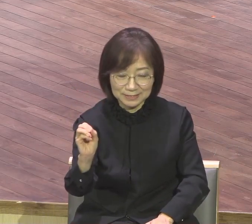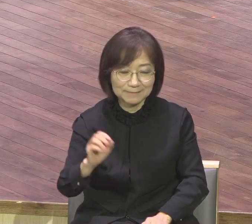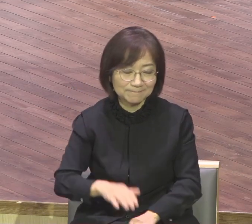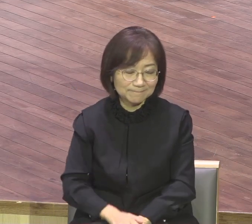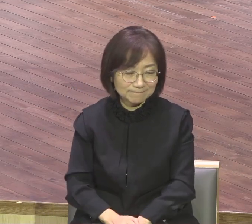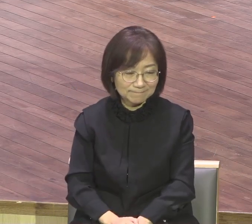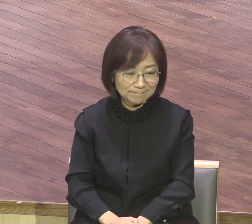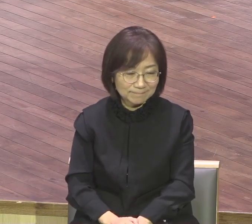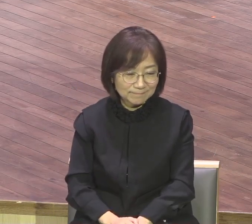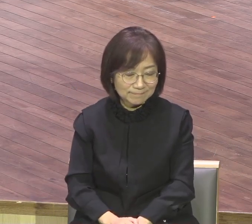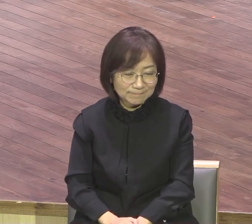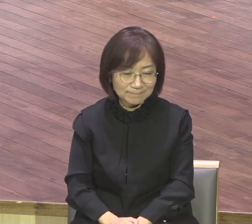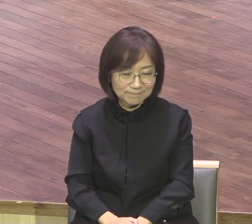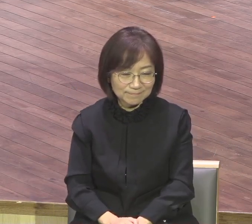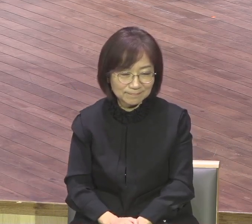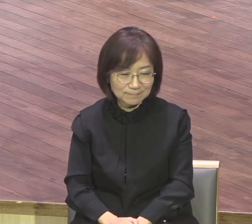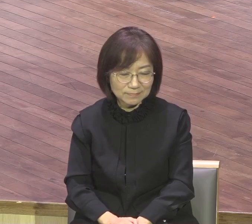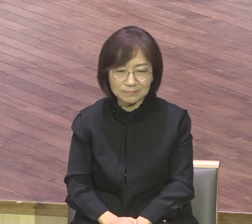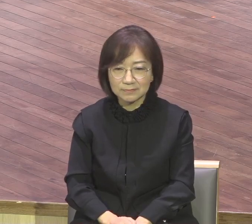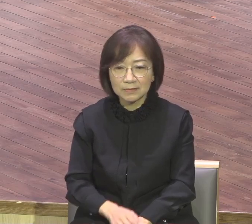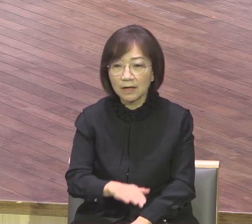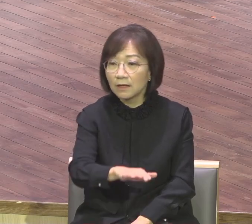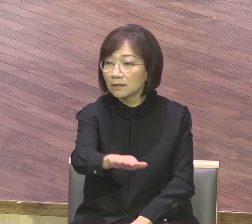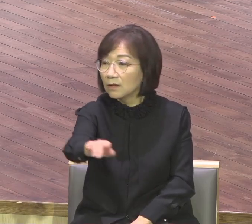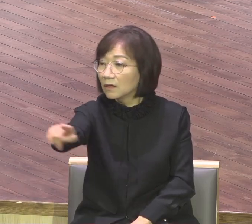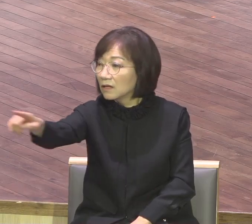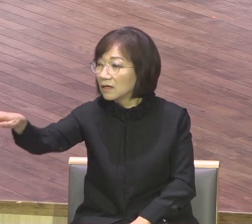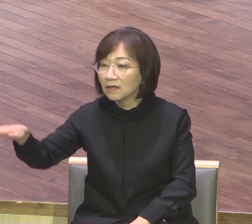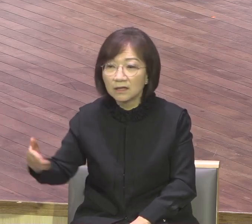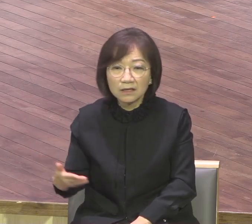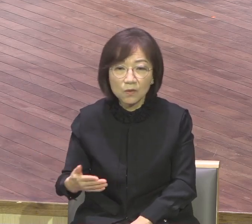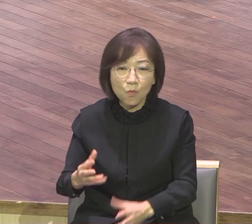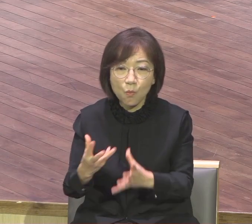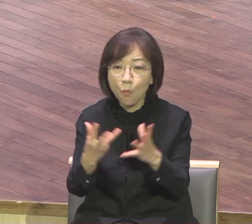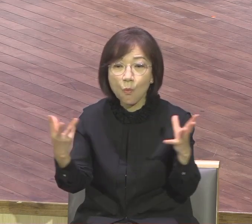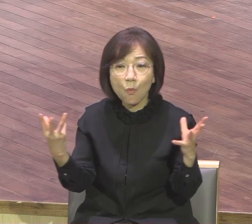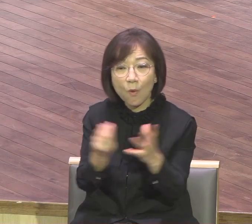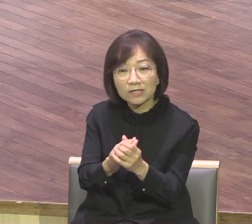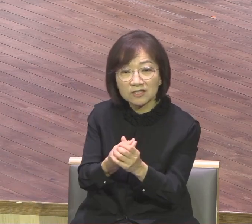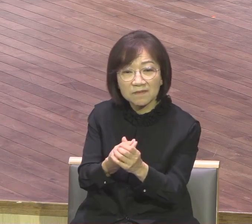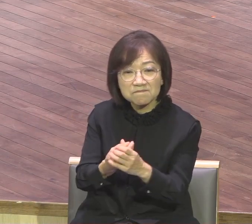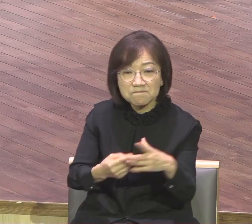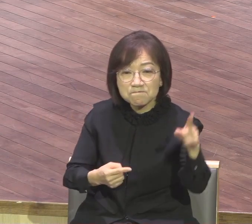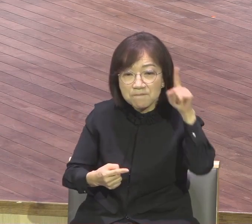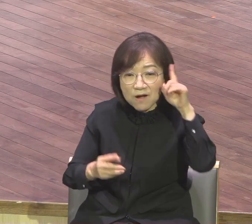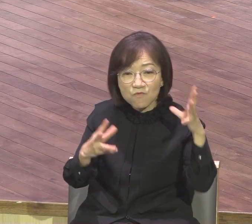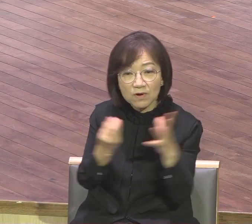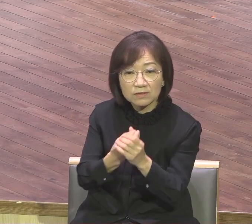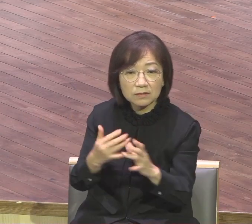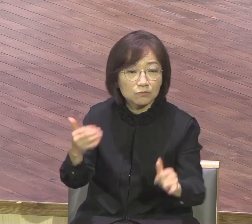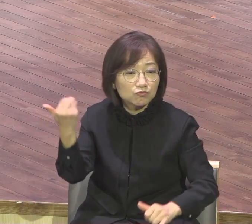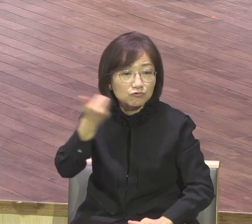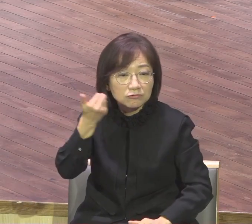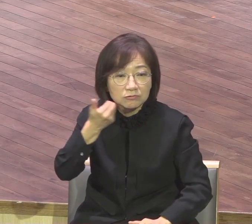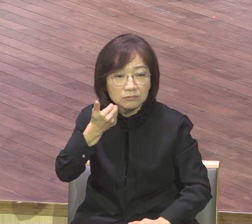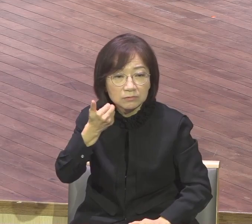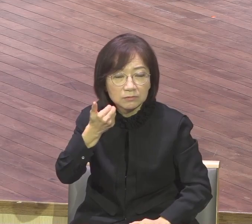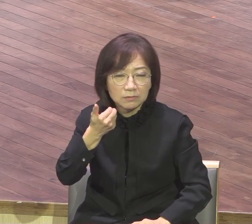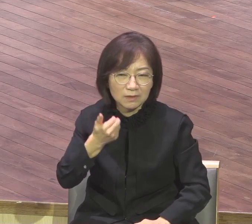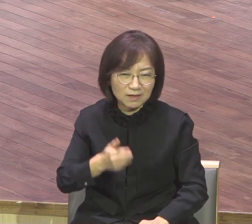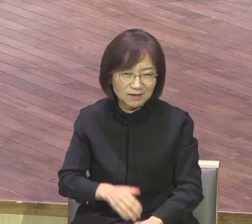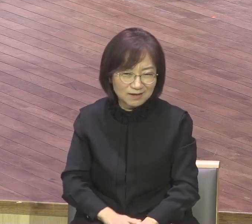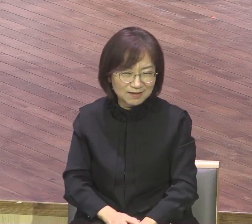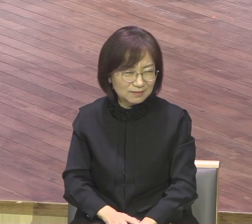성도들은요 지금 또 완전한 자가 한 명도 없어요. En los creyentes no hay nadie que sea perfecto. 전부 다 공사